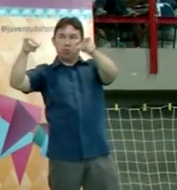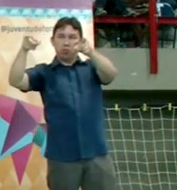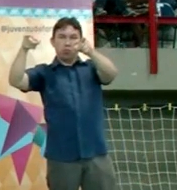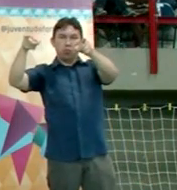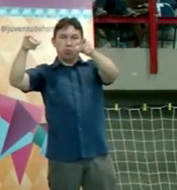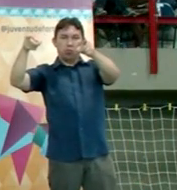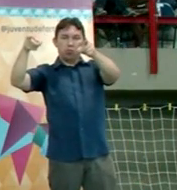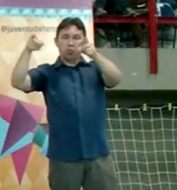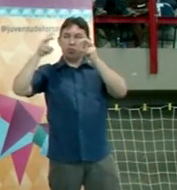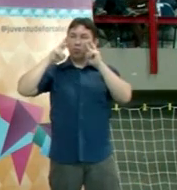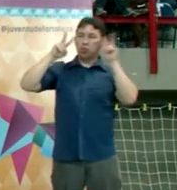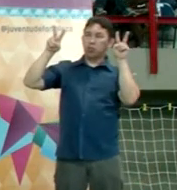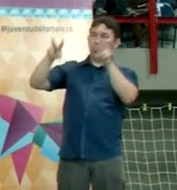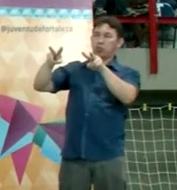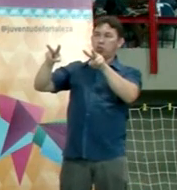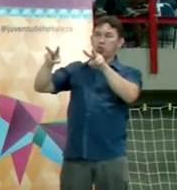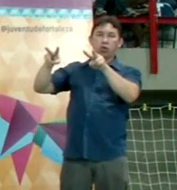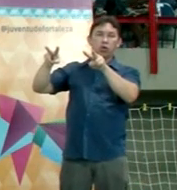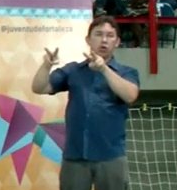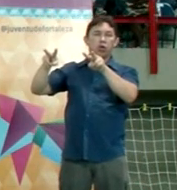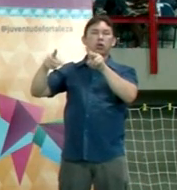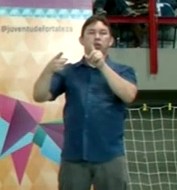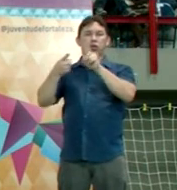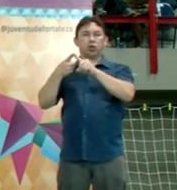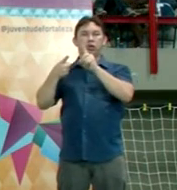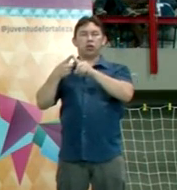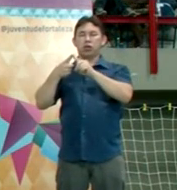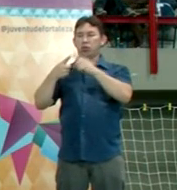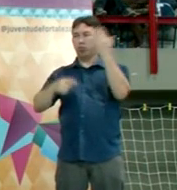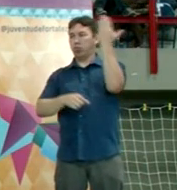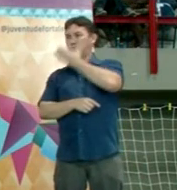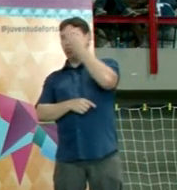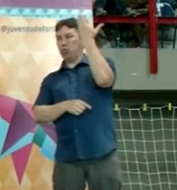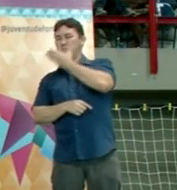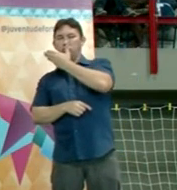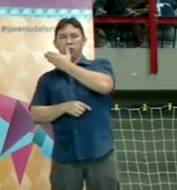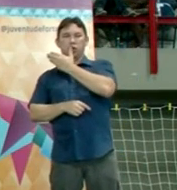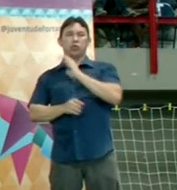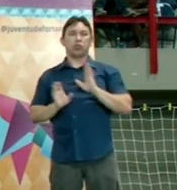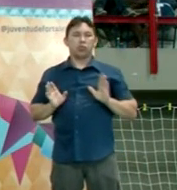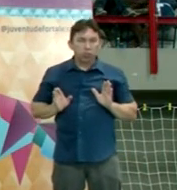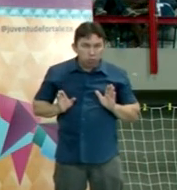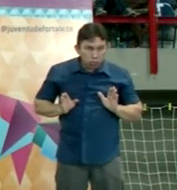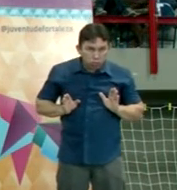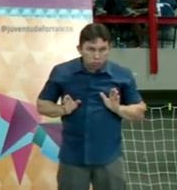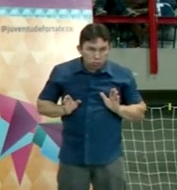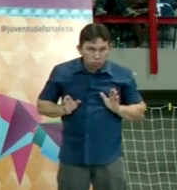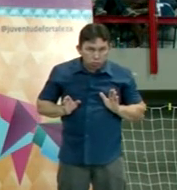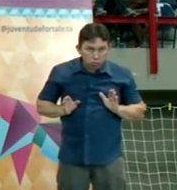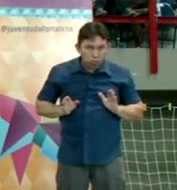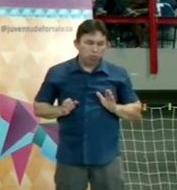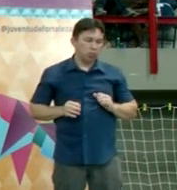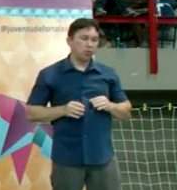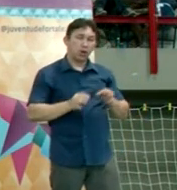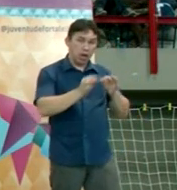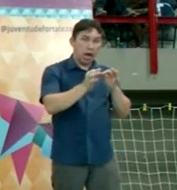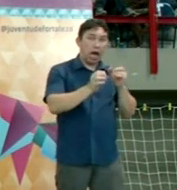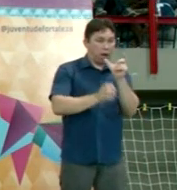parênteses visível e invisível. Fecha parênteses. Tá? Destaca